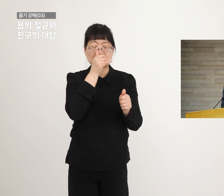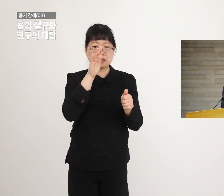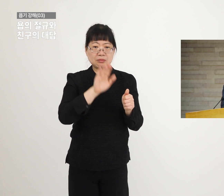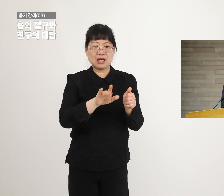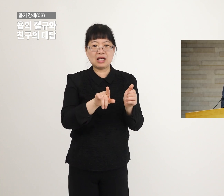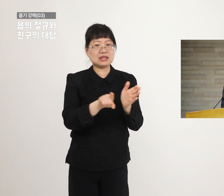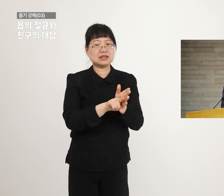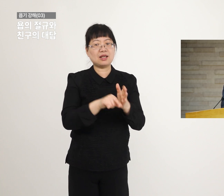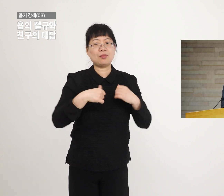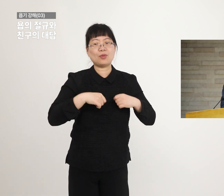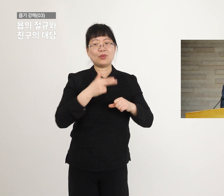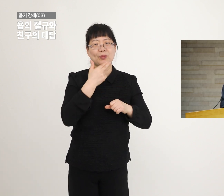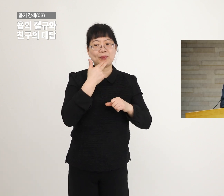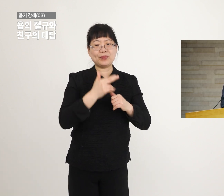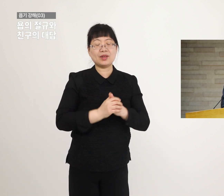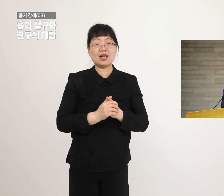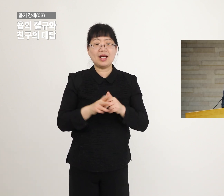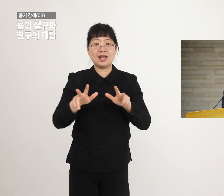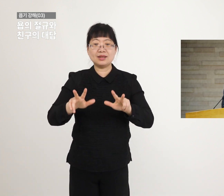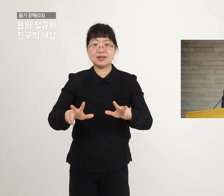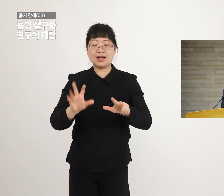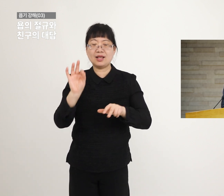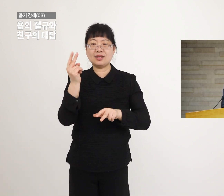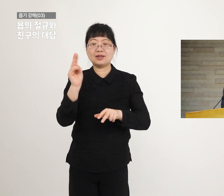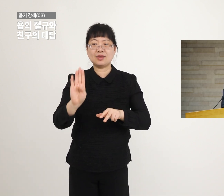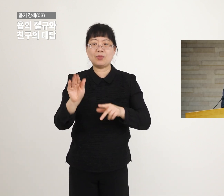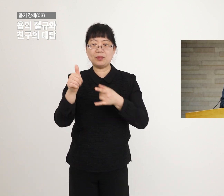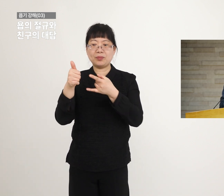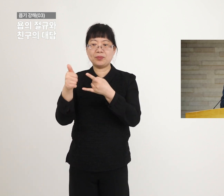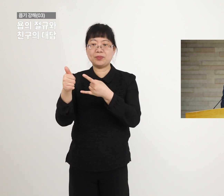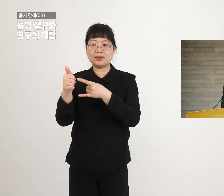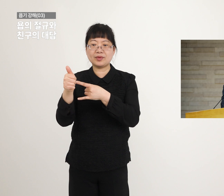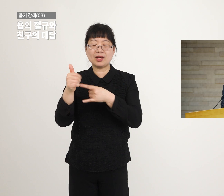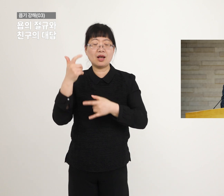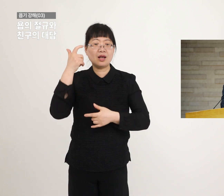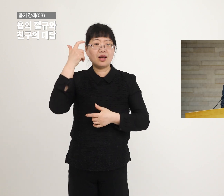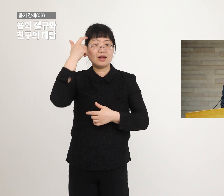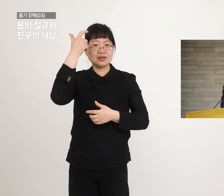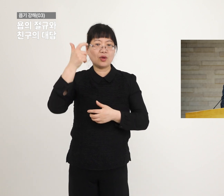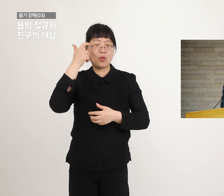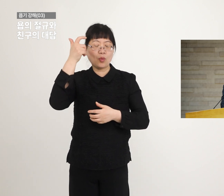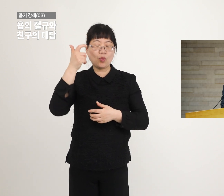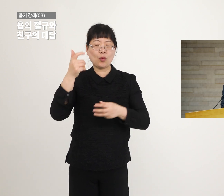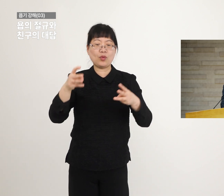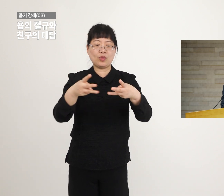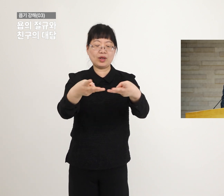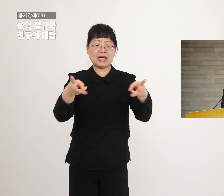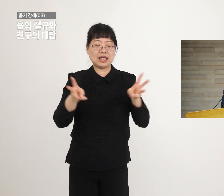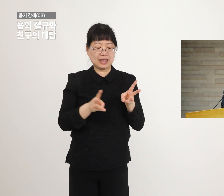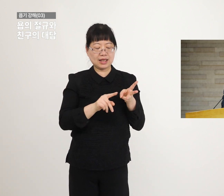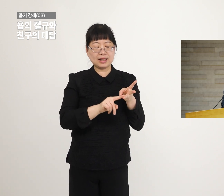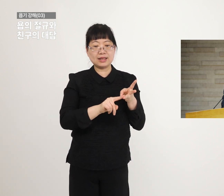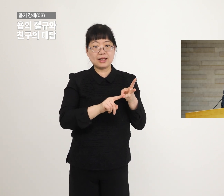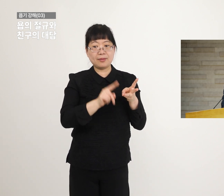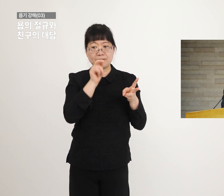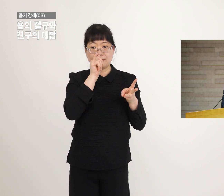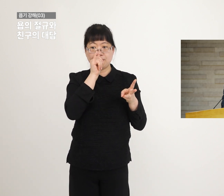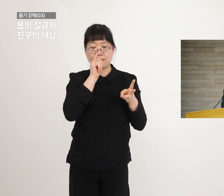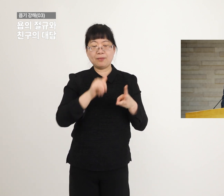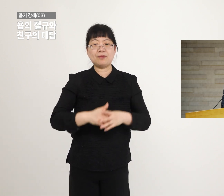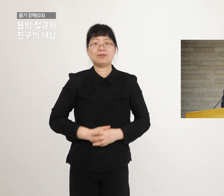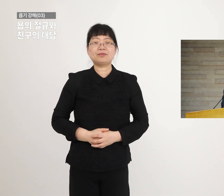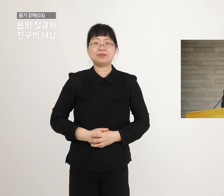무너지지 않았어요. 이제 욥에게는 영혼의 담이 남아 있어요. 이 세 번째